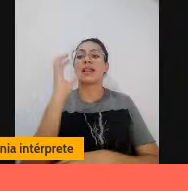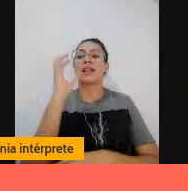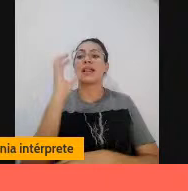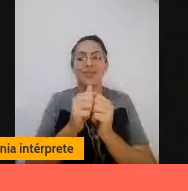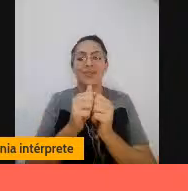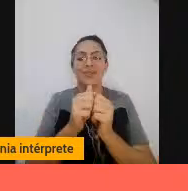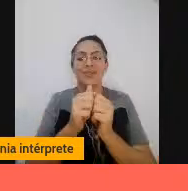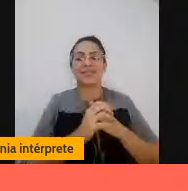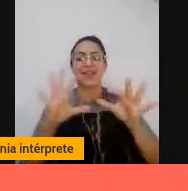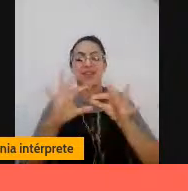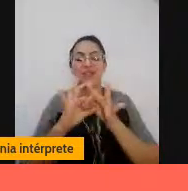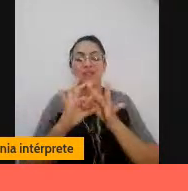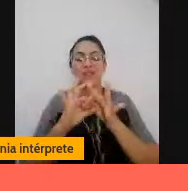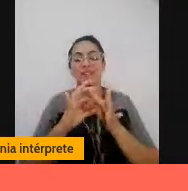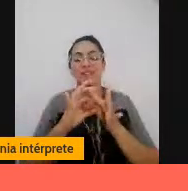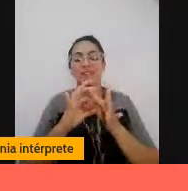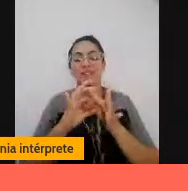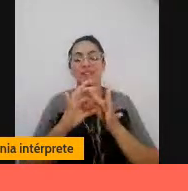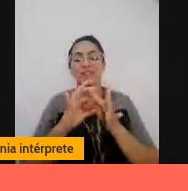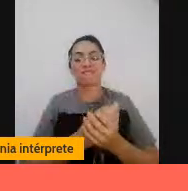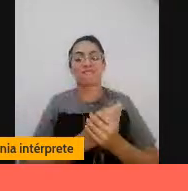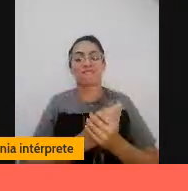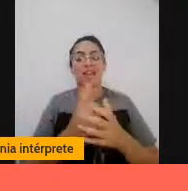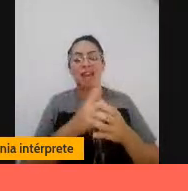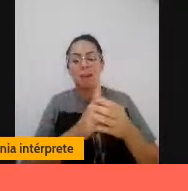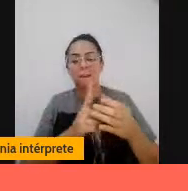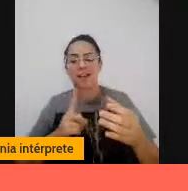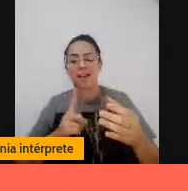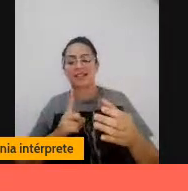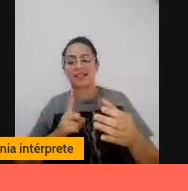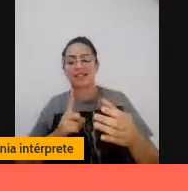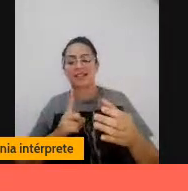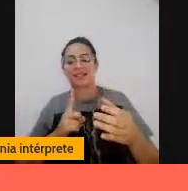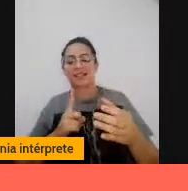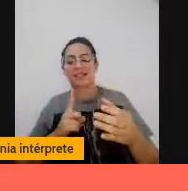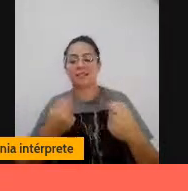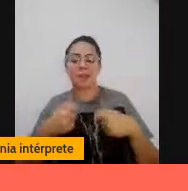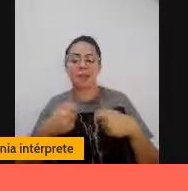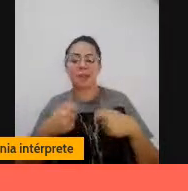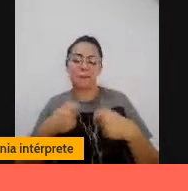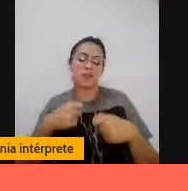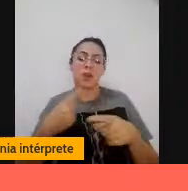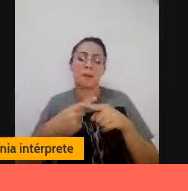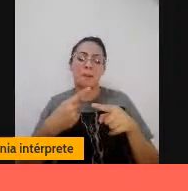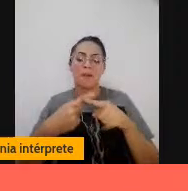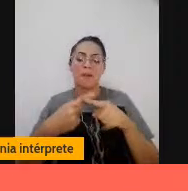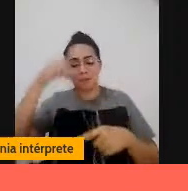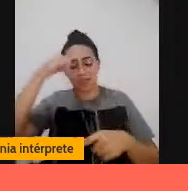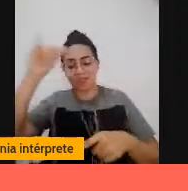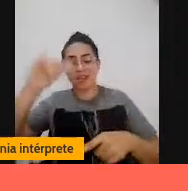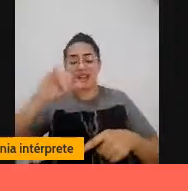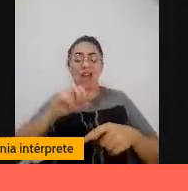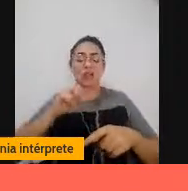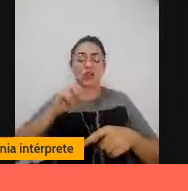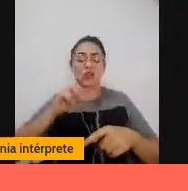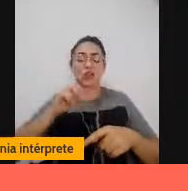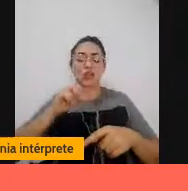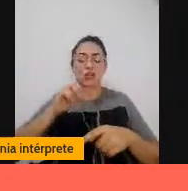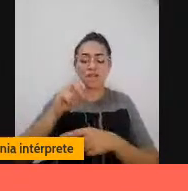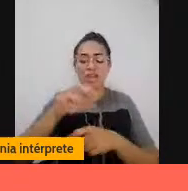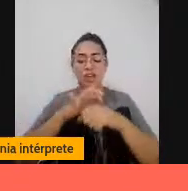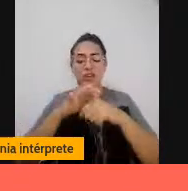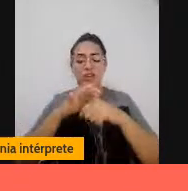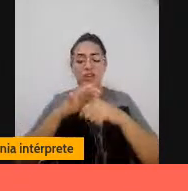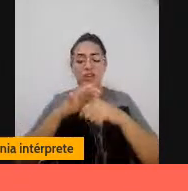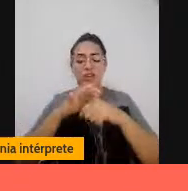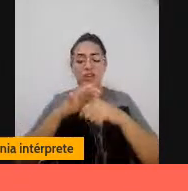que a gente precisa agora é só para evitar que esse vírus se propague mais ainda. Mas não do ponto de vista da ciência,